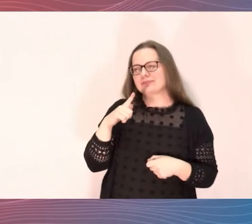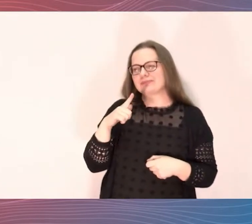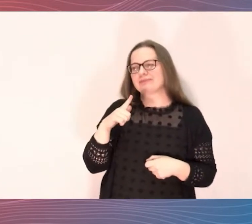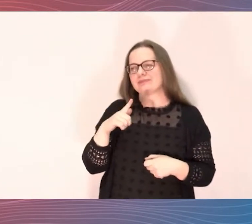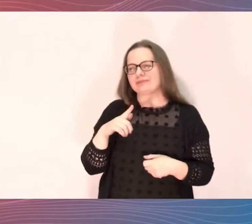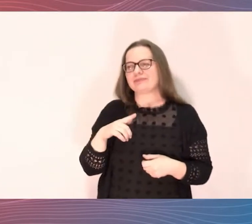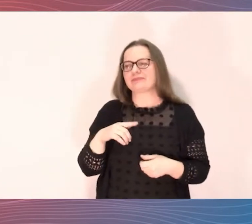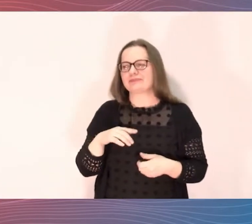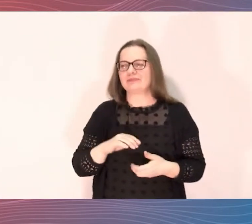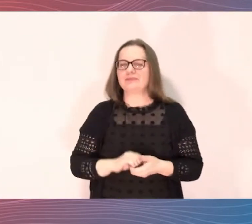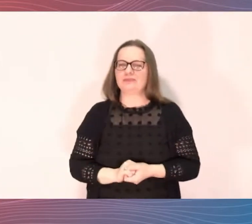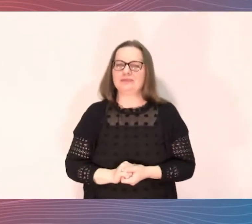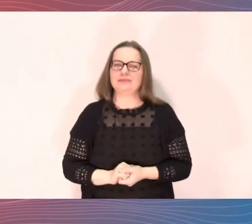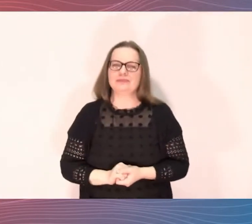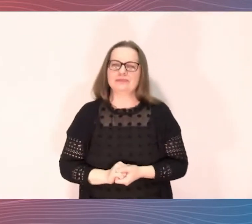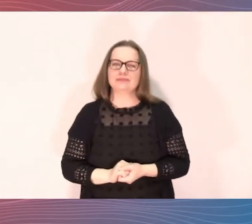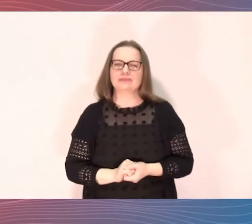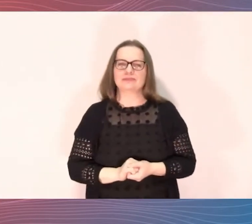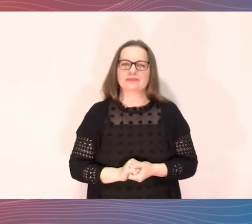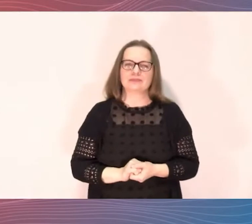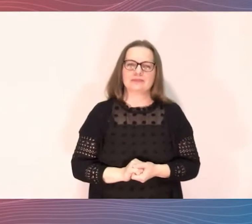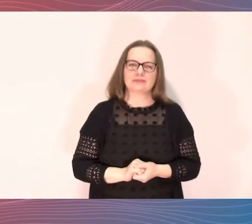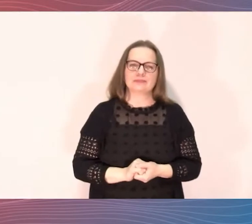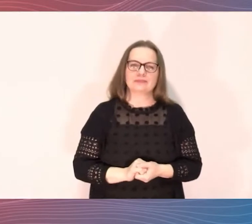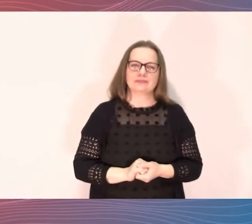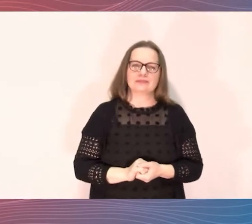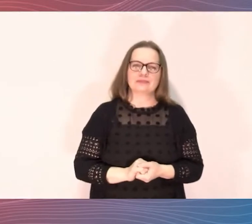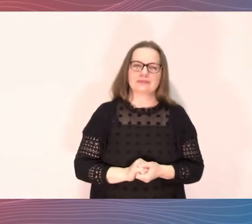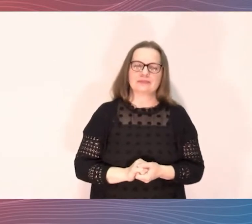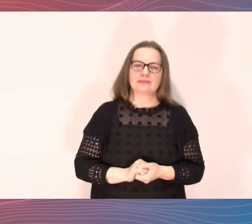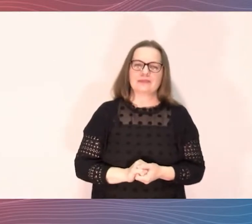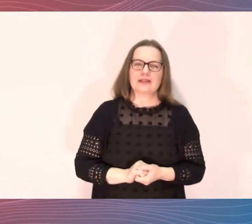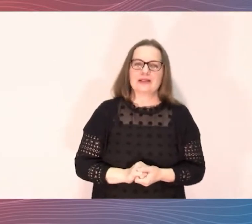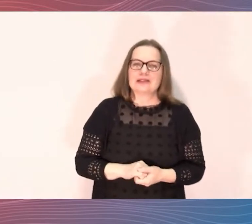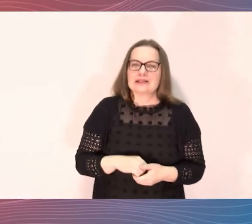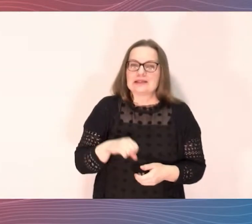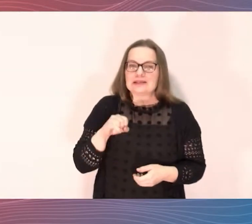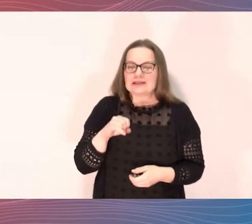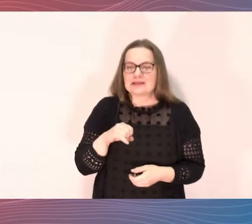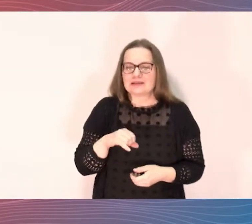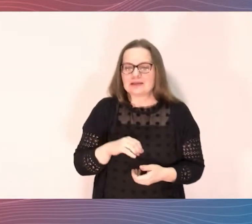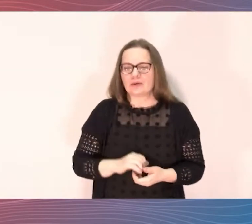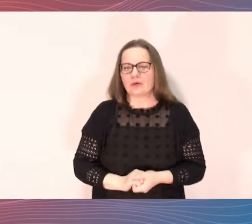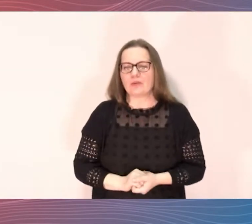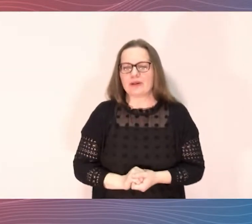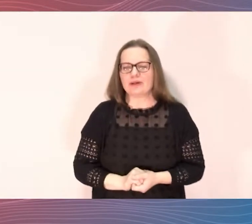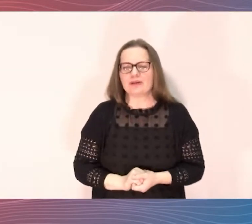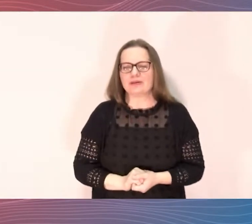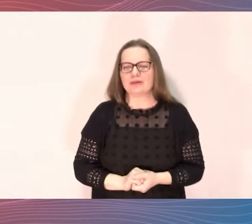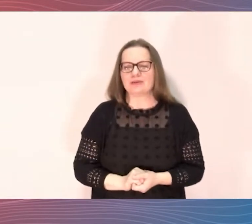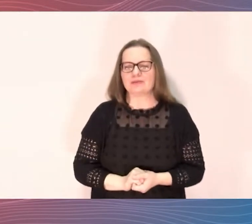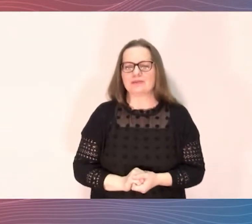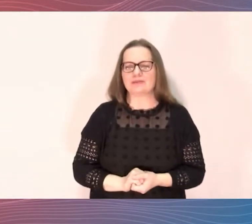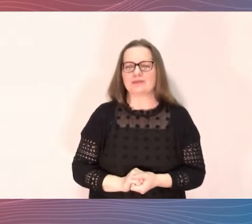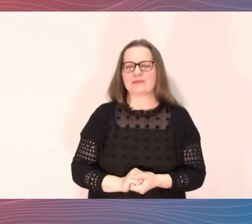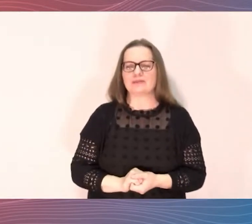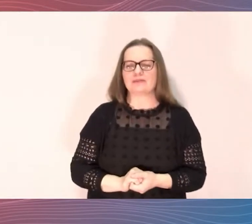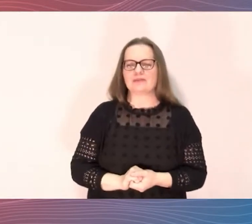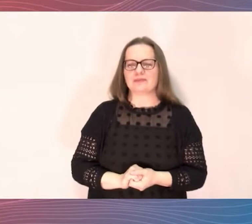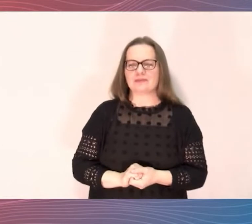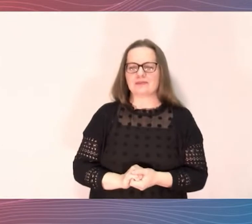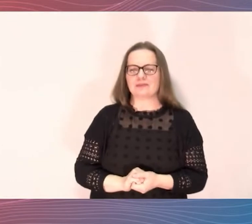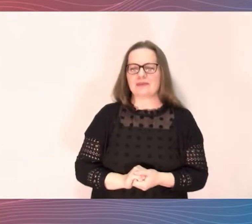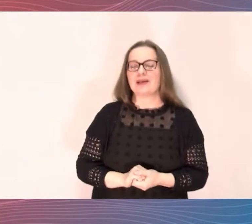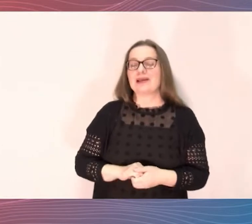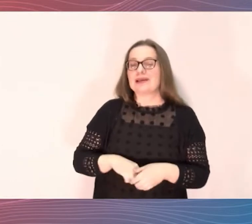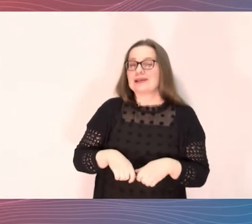nos dar luz. Senhor, nos conceda luz. Eu quero ver, me dá luz. Se